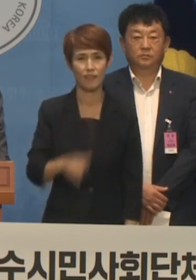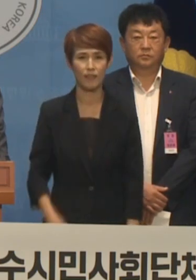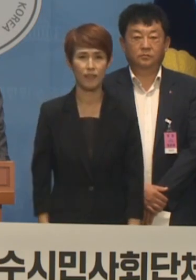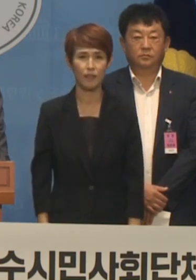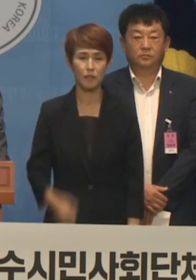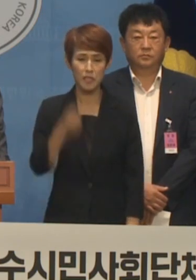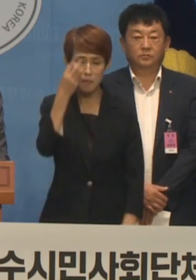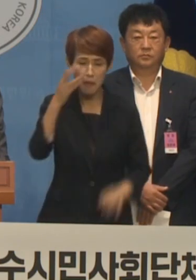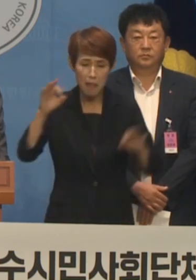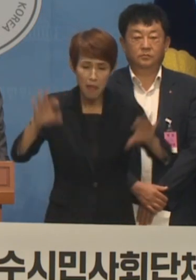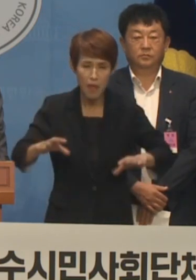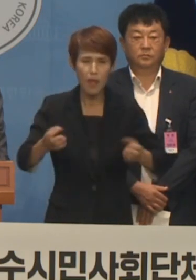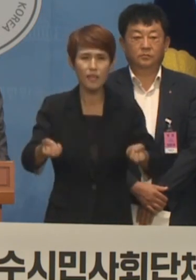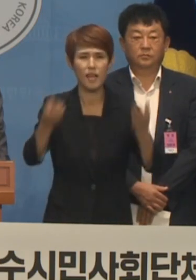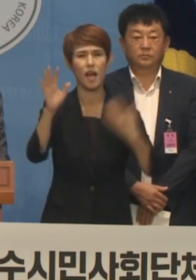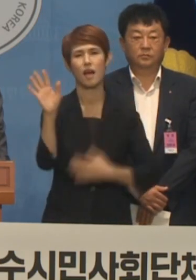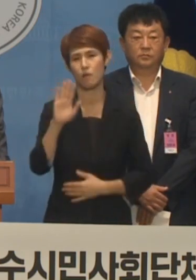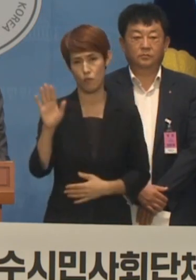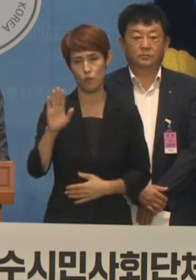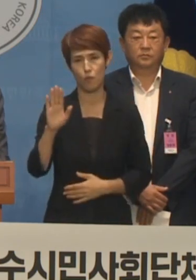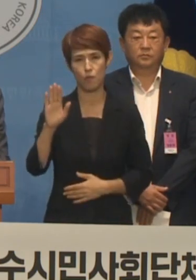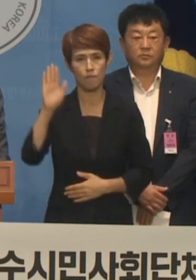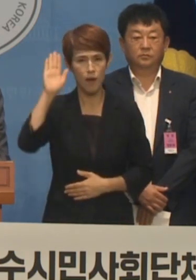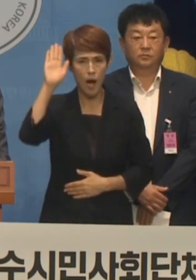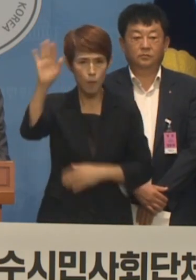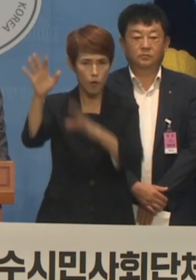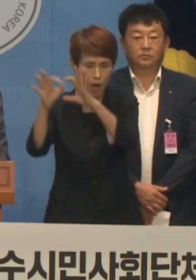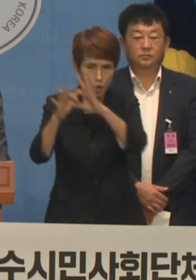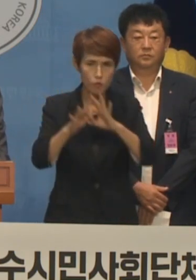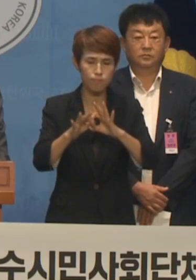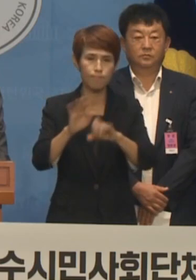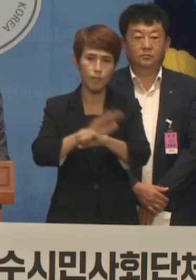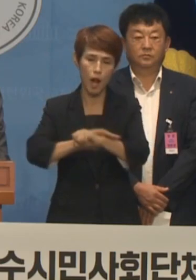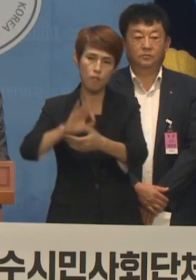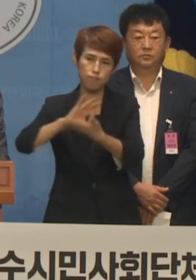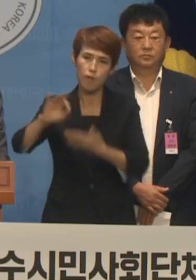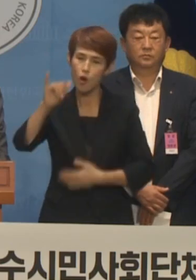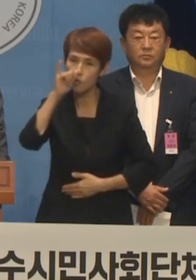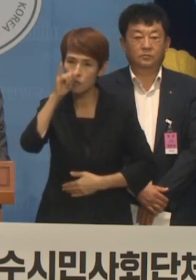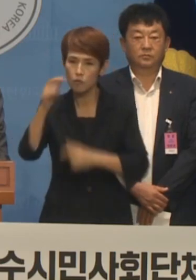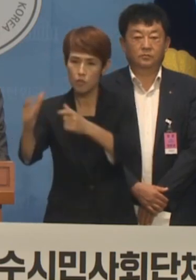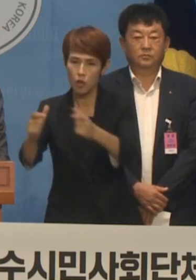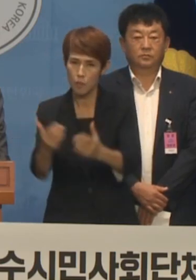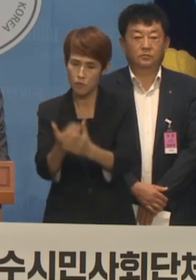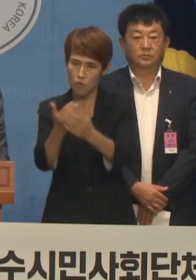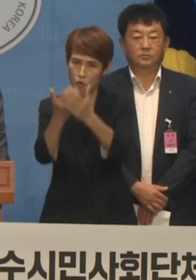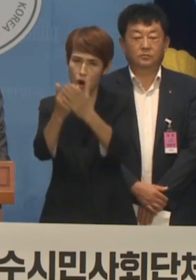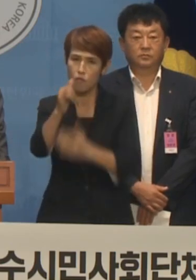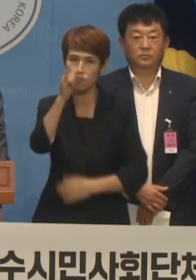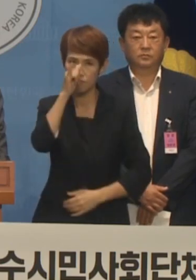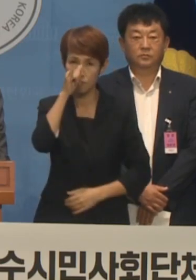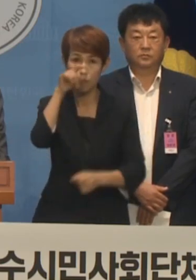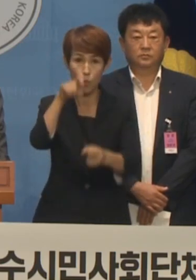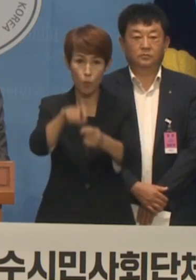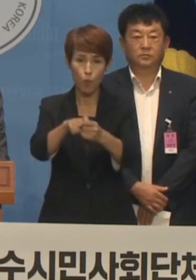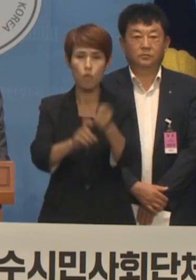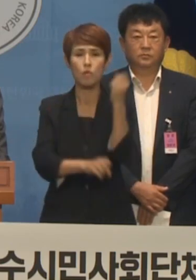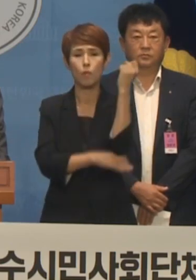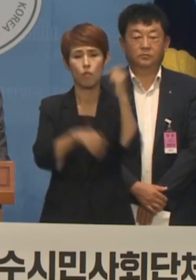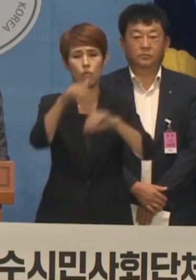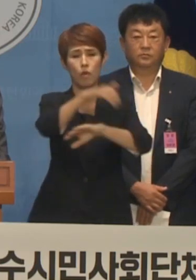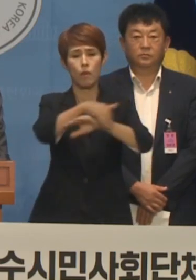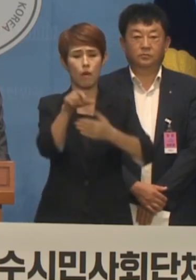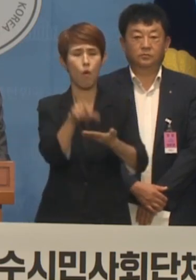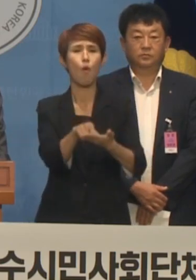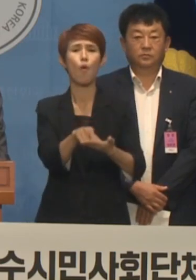3개월짜리 일회성 행사가 아닌 지속적 활용 가치를 높여 국가와 지역 발전의 견인차로 만들겠다는 목표도 기본 계획에 들어